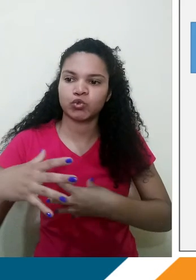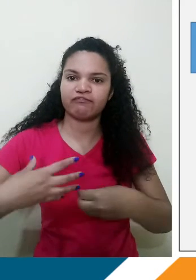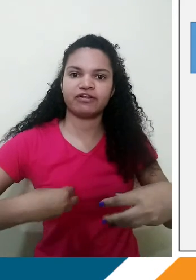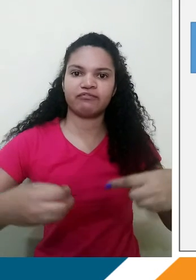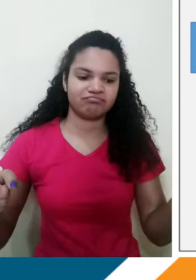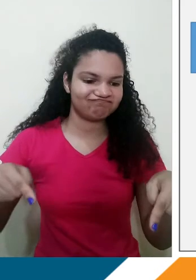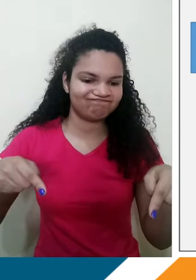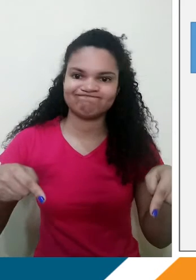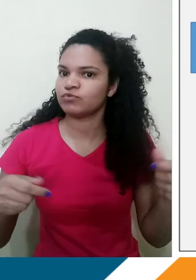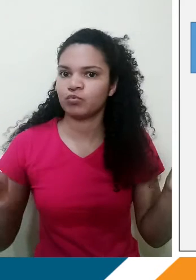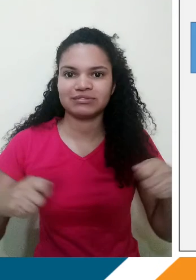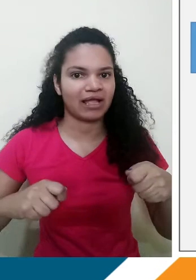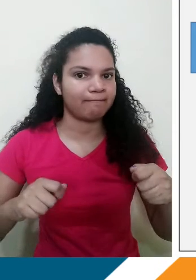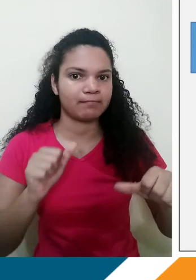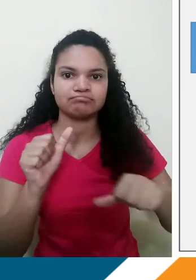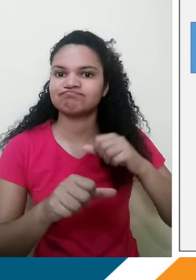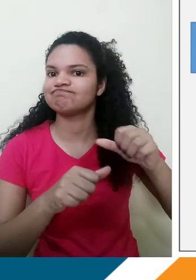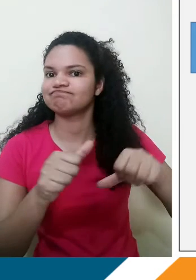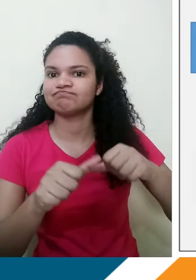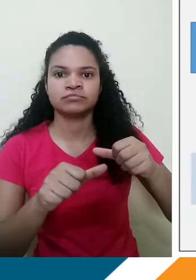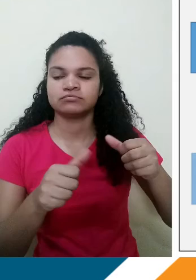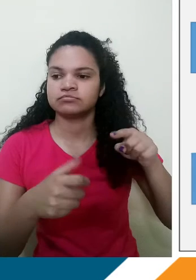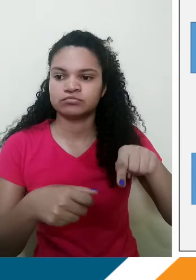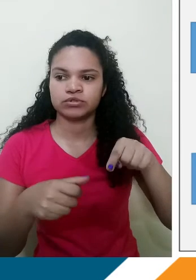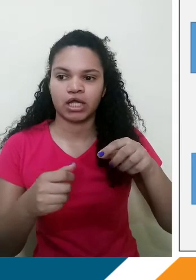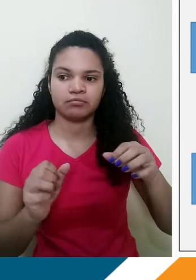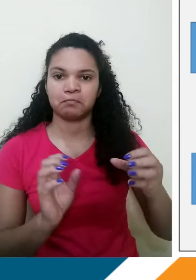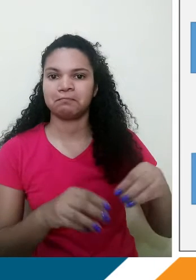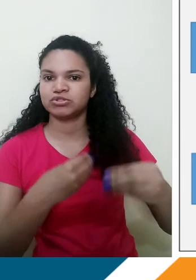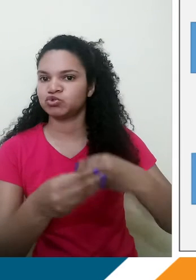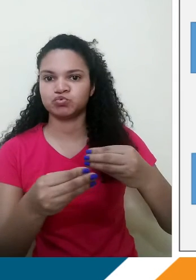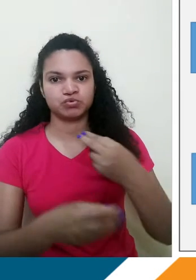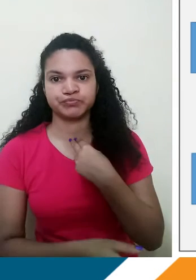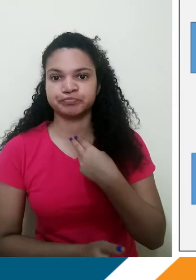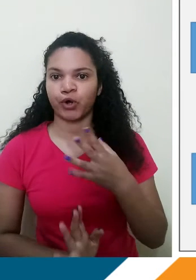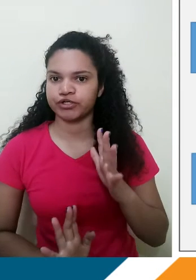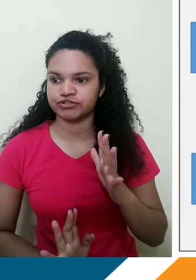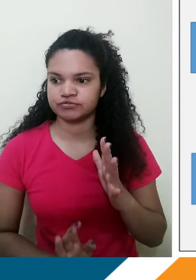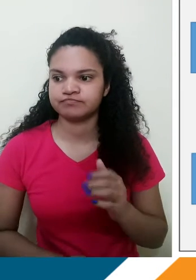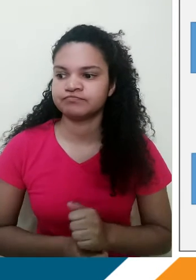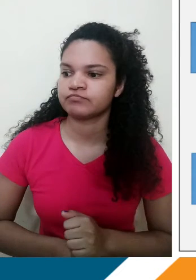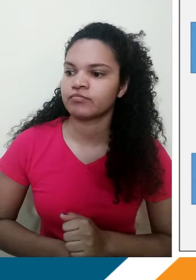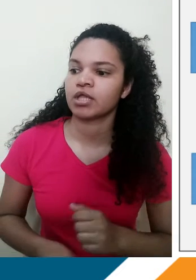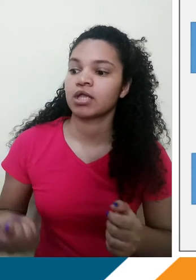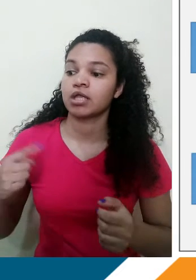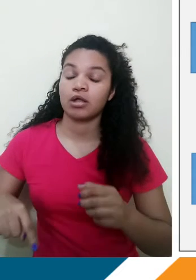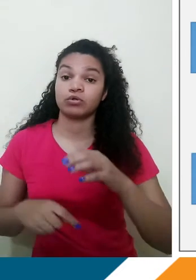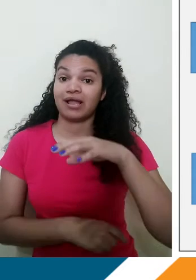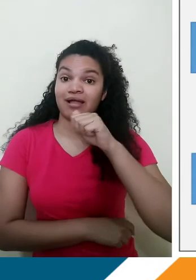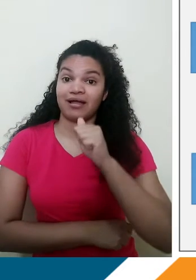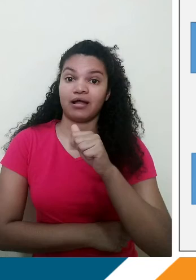que dividem o mesmo local. Na especiação alopátrica, essas populações